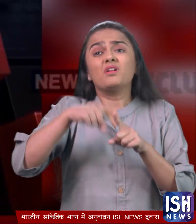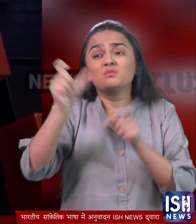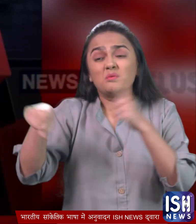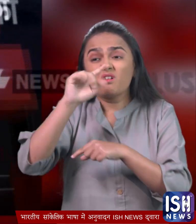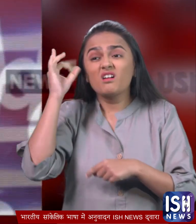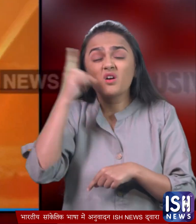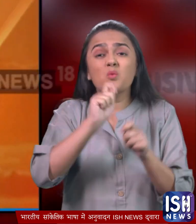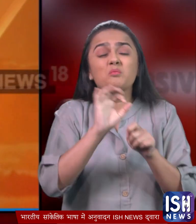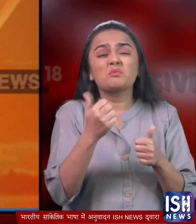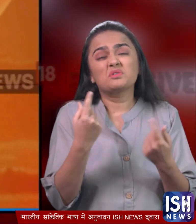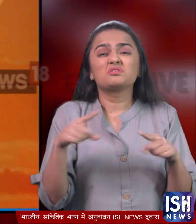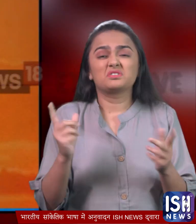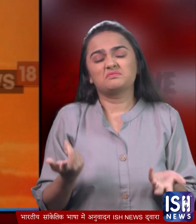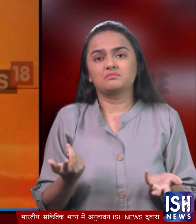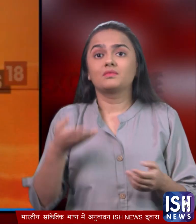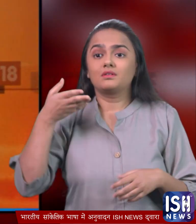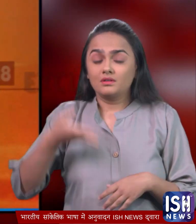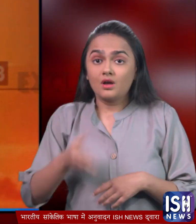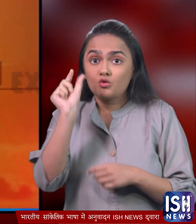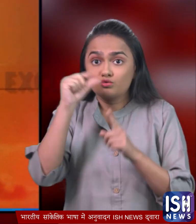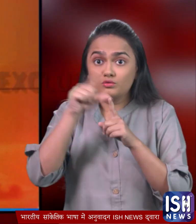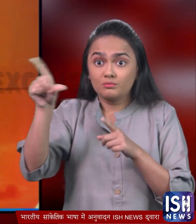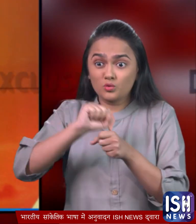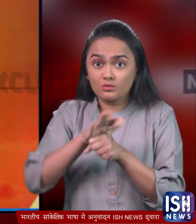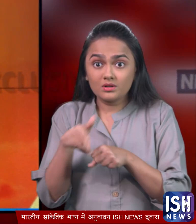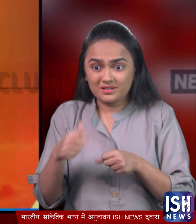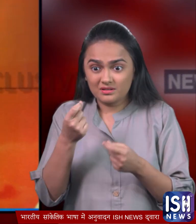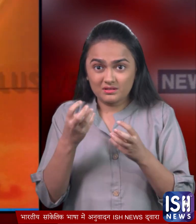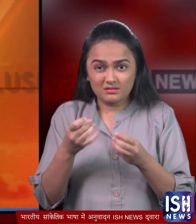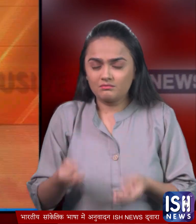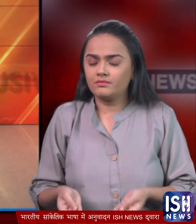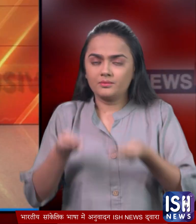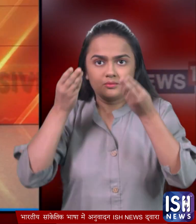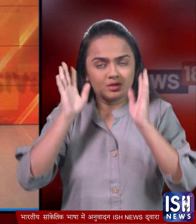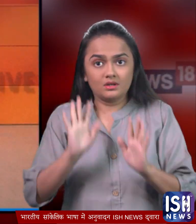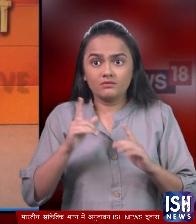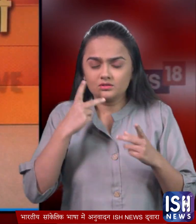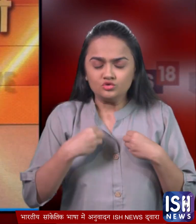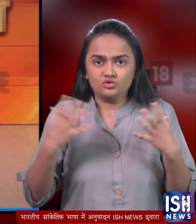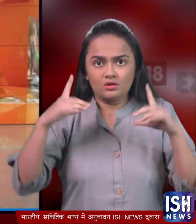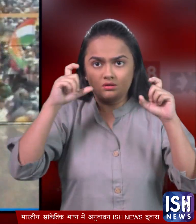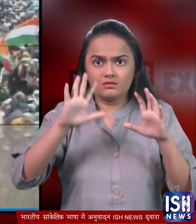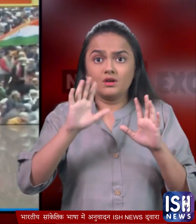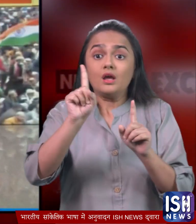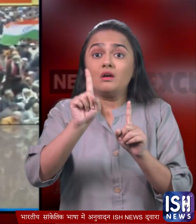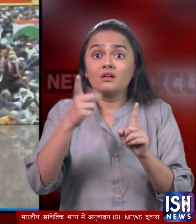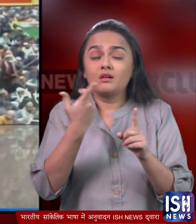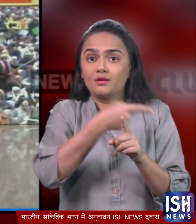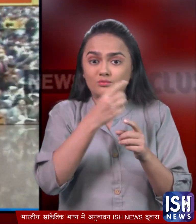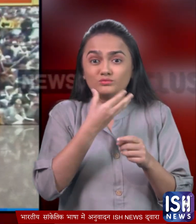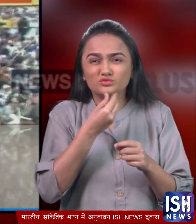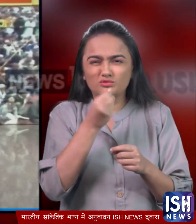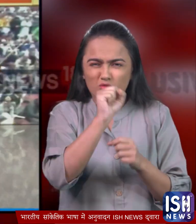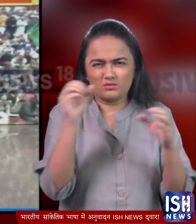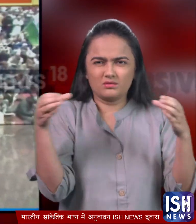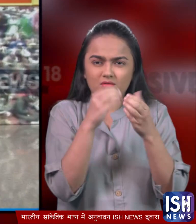ठहराया। पाबंदियों और मरीजों के बढ़ते आंकड़ों के बावजूद उत्तर प्रदेश के बरेली से चौंकाने वाली कुछ तस्वीरें सामने आई। वहां एक मुस्लिम धर्म सम्मेलन में जुटे